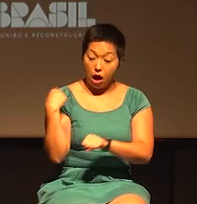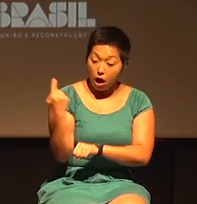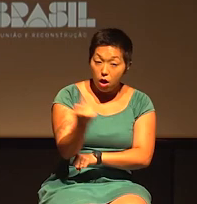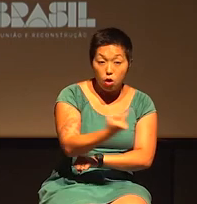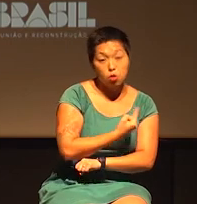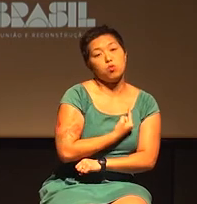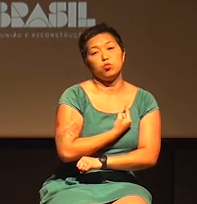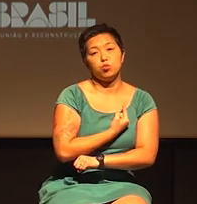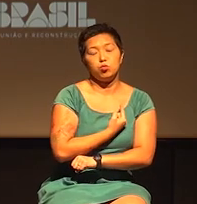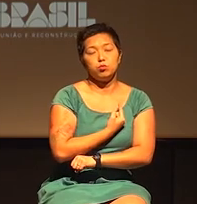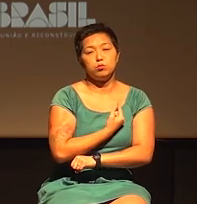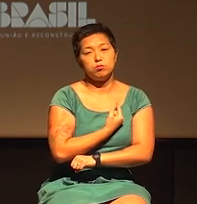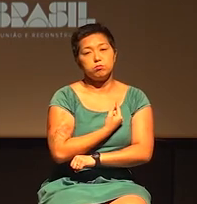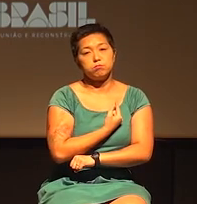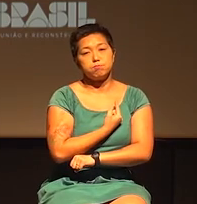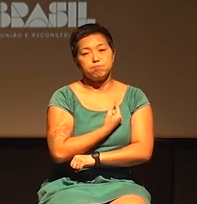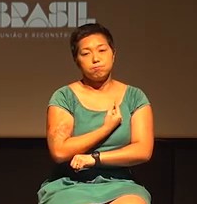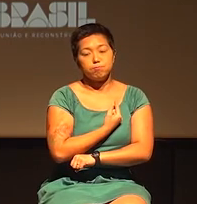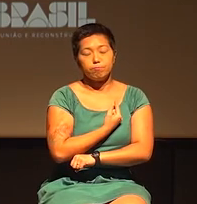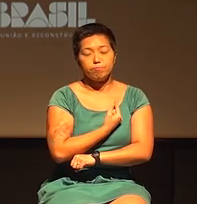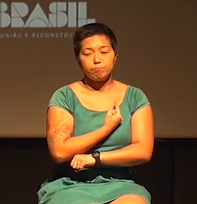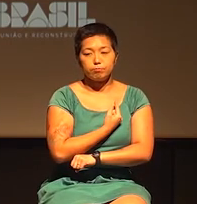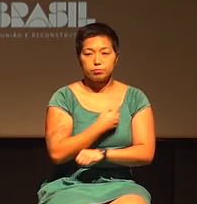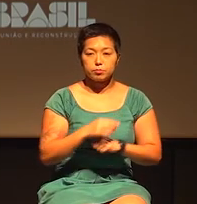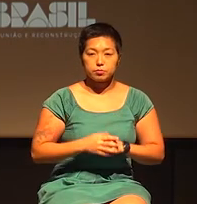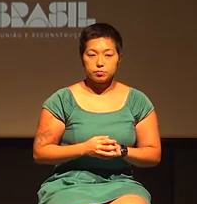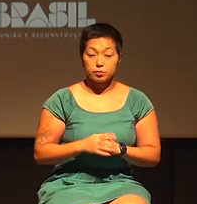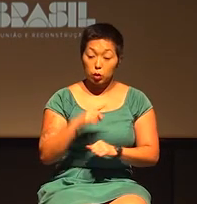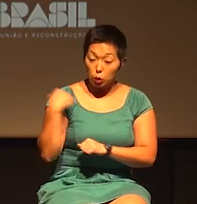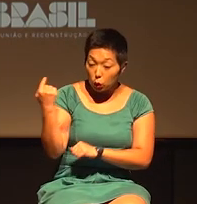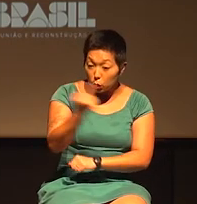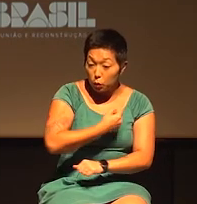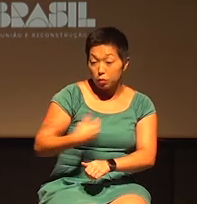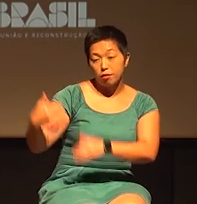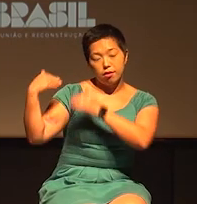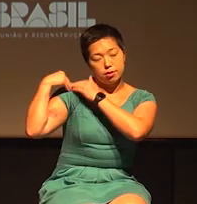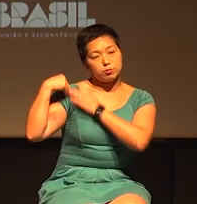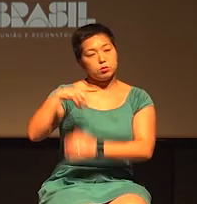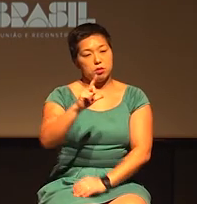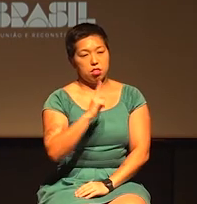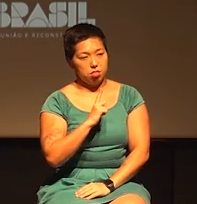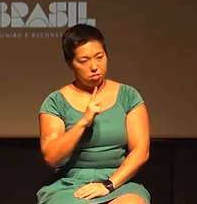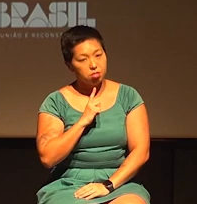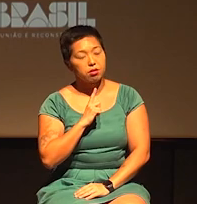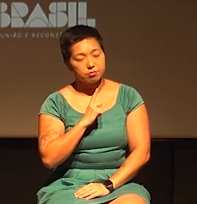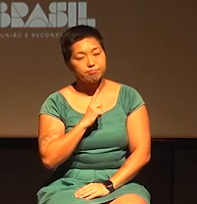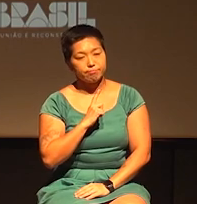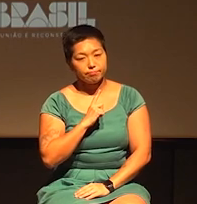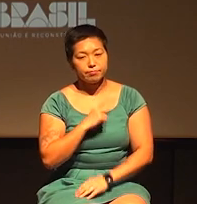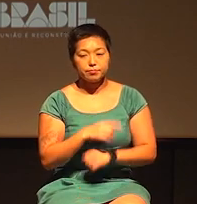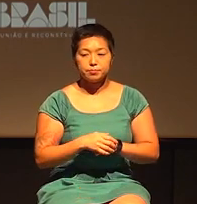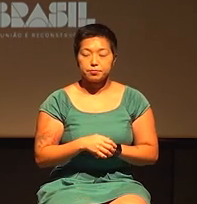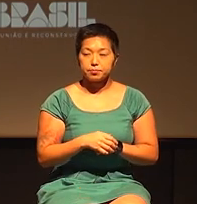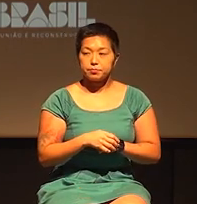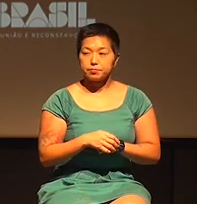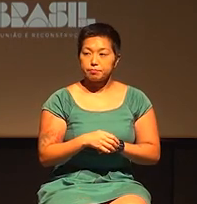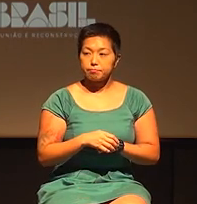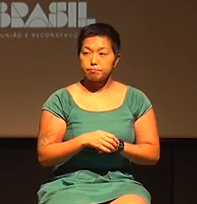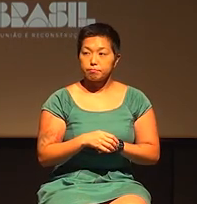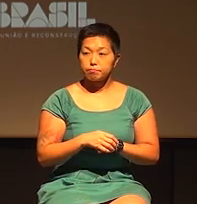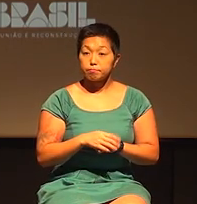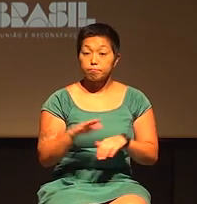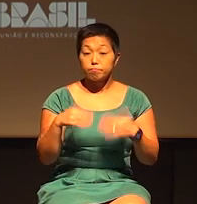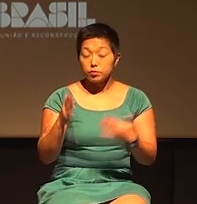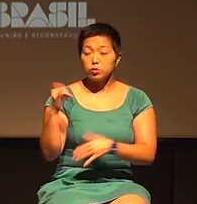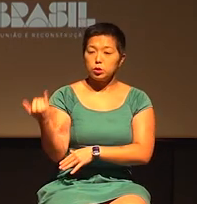todos né estamos nessa mesma panela né E temos um pouco de colaborado para isso então é